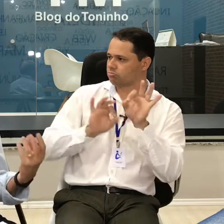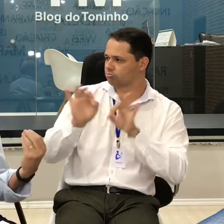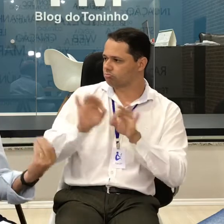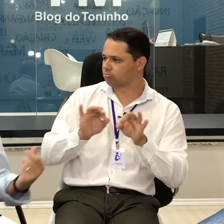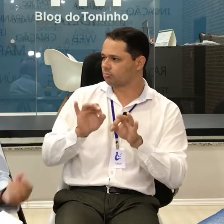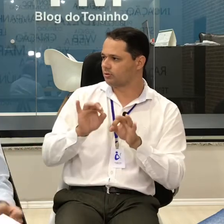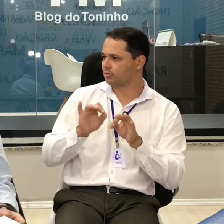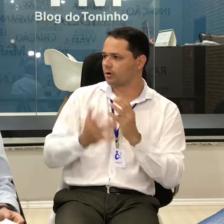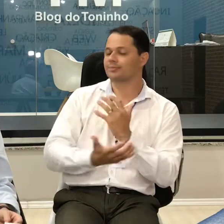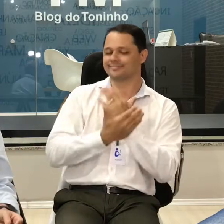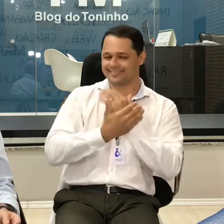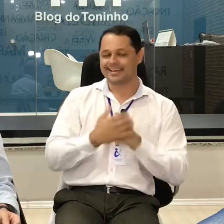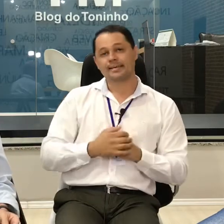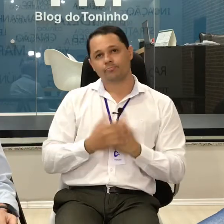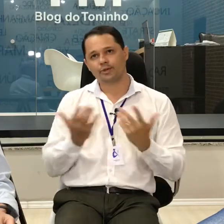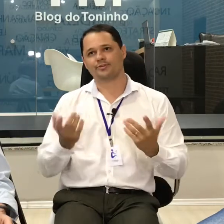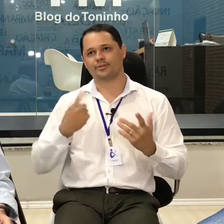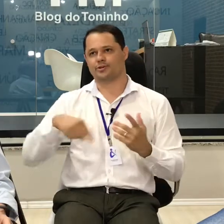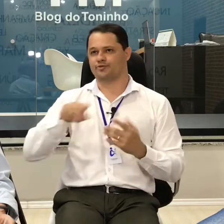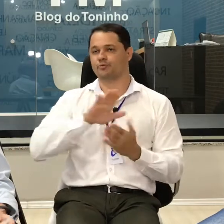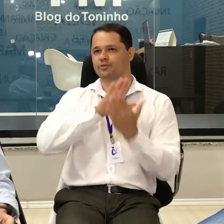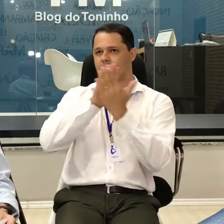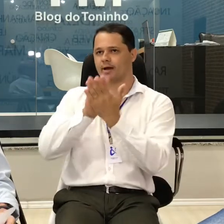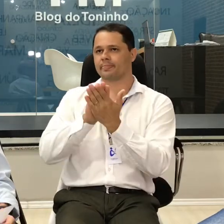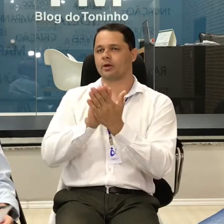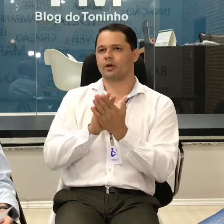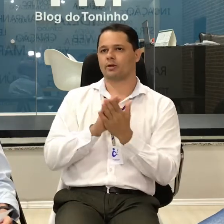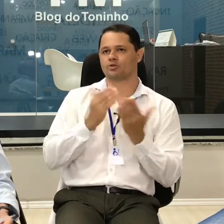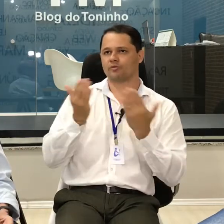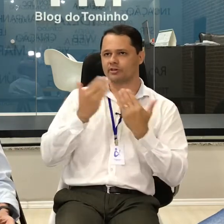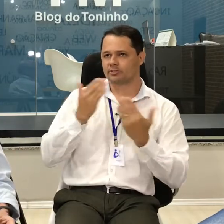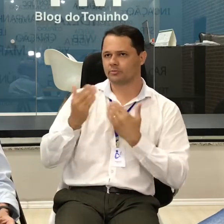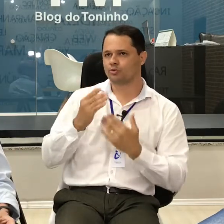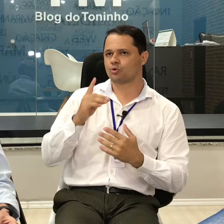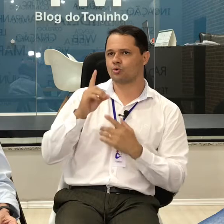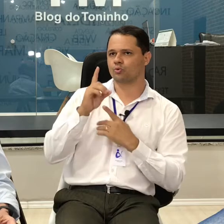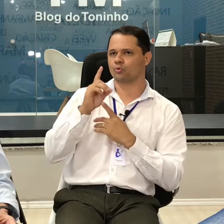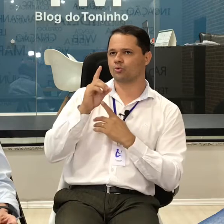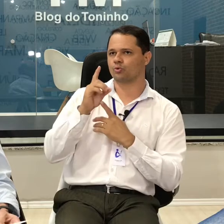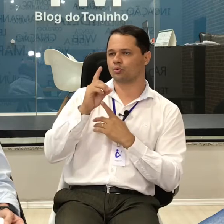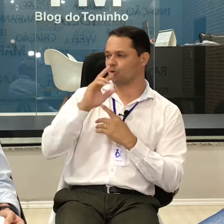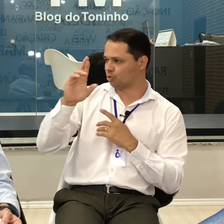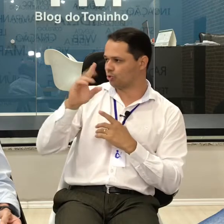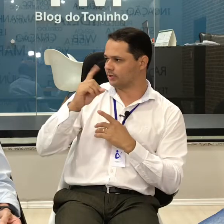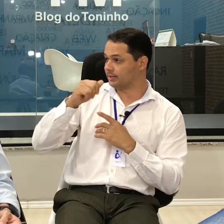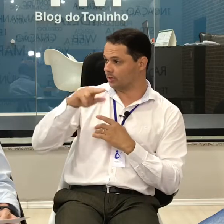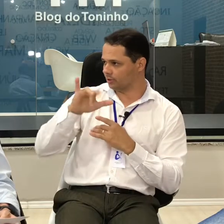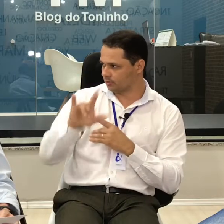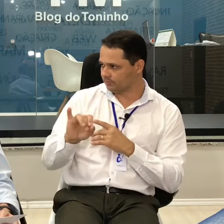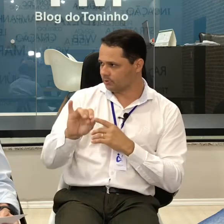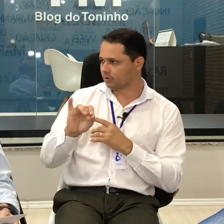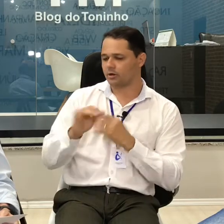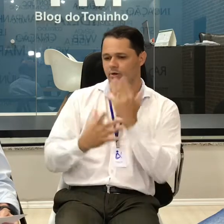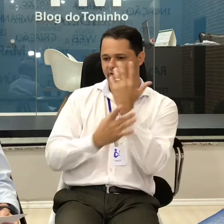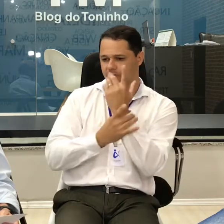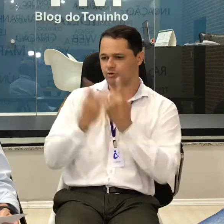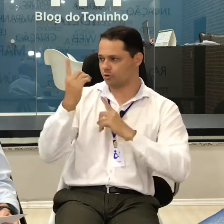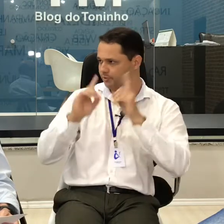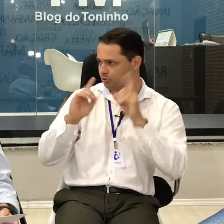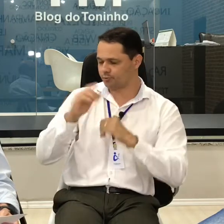pedindo seus préstimos. Isso, então nós fomos lá, nós conversamos com o doutor Danilo, ele é o defensor de Presidente